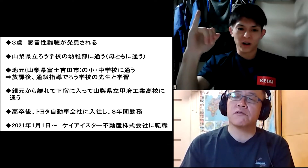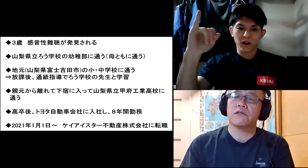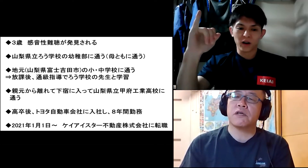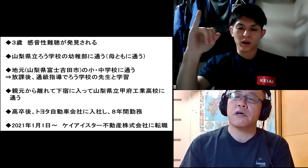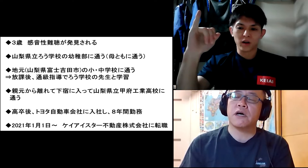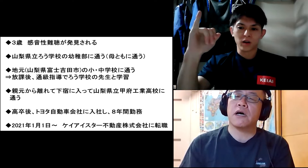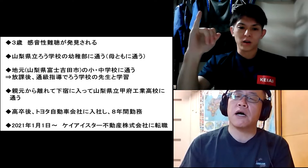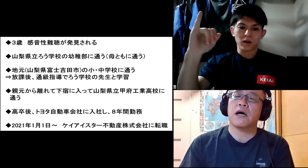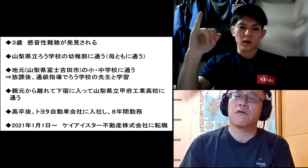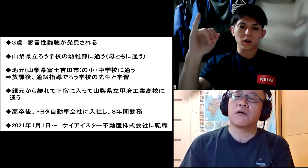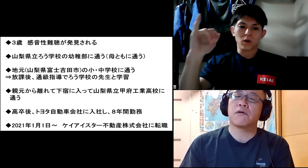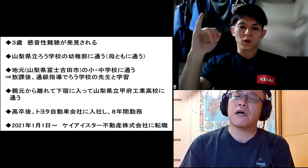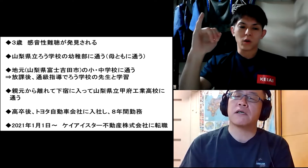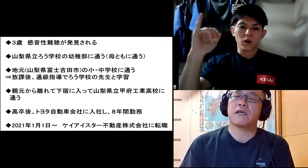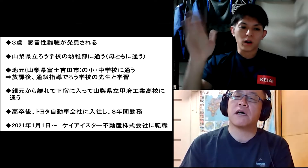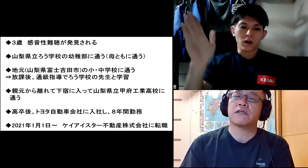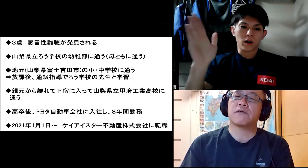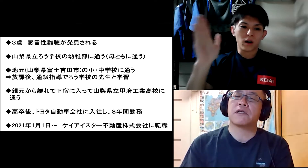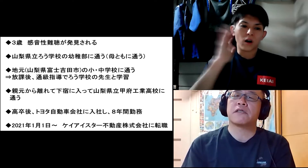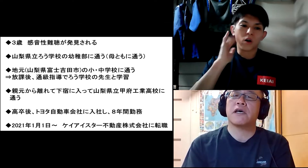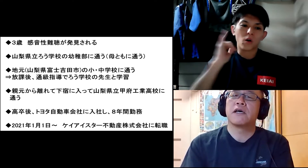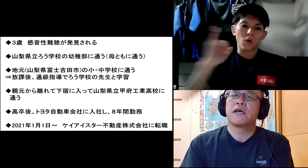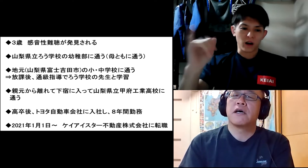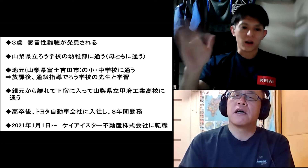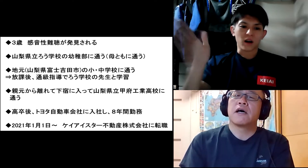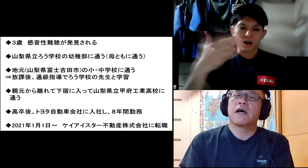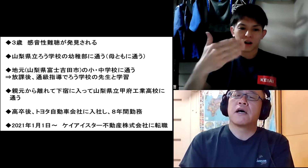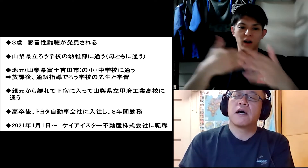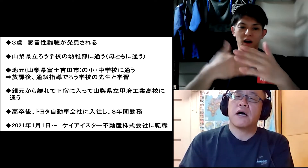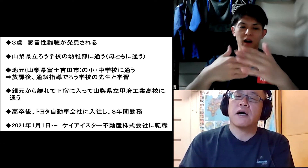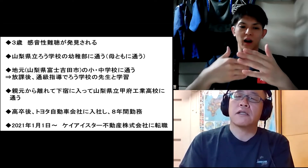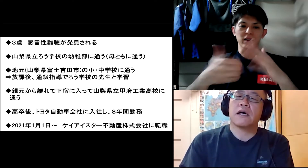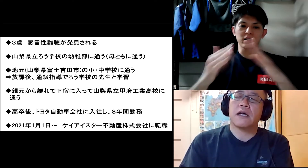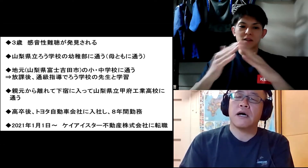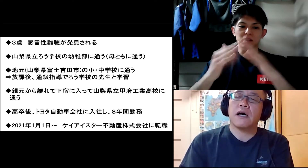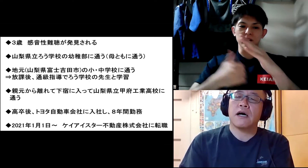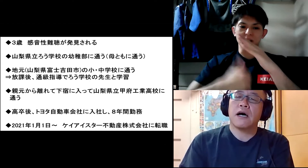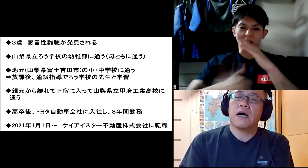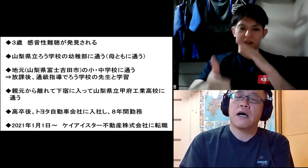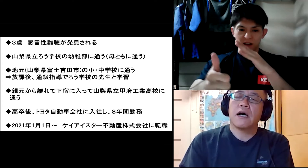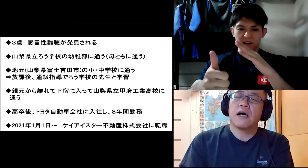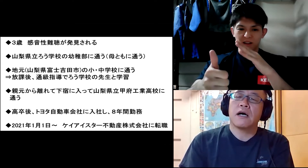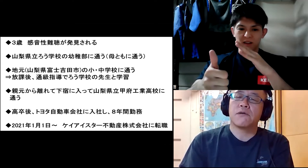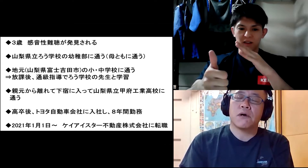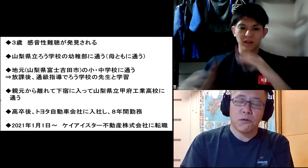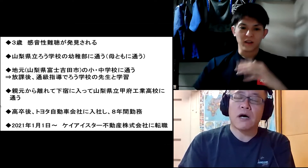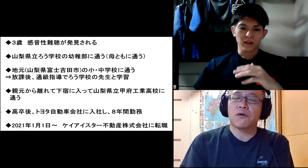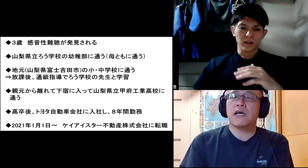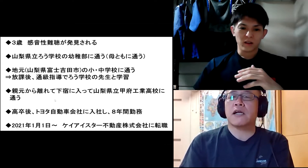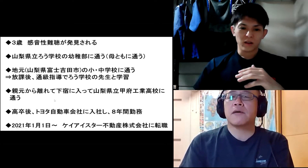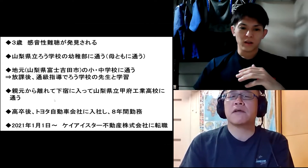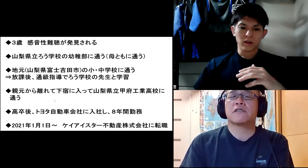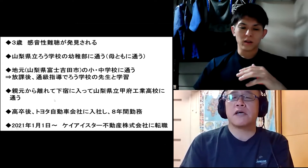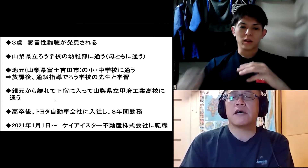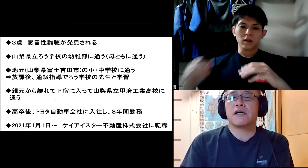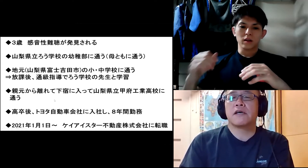高校してから、母とですね、母から、要は家